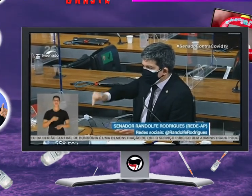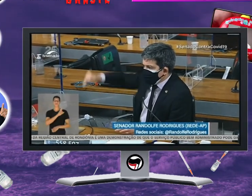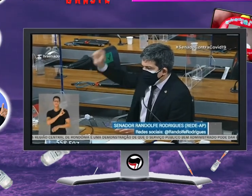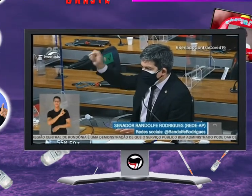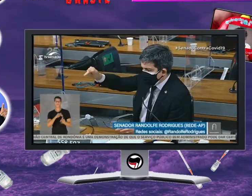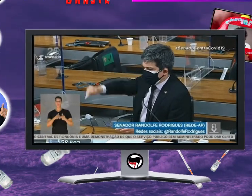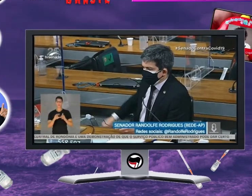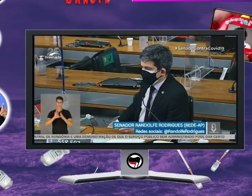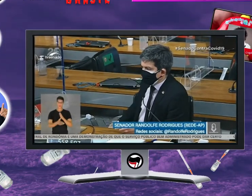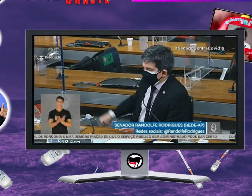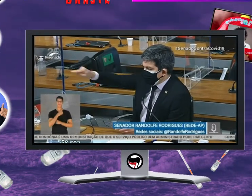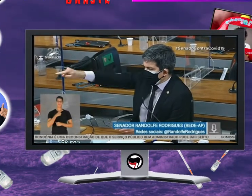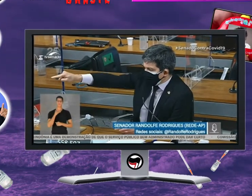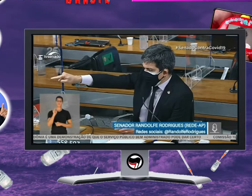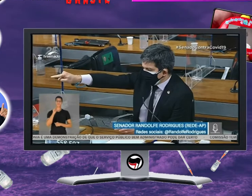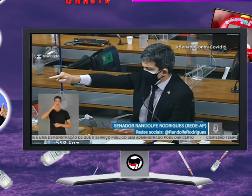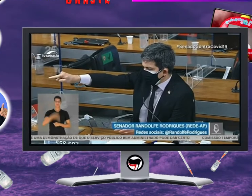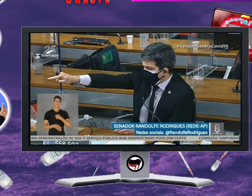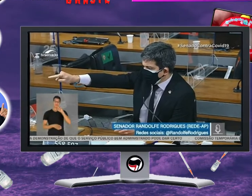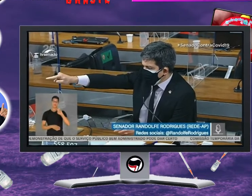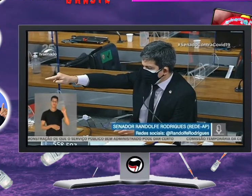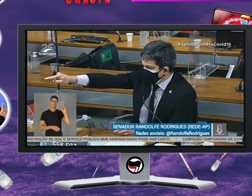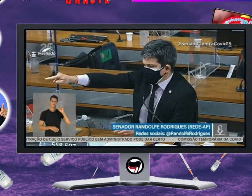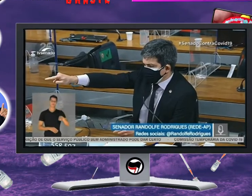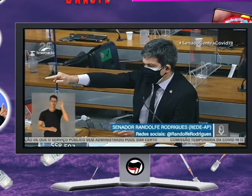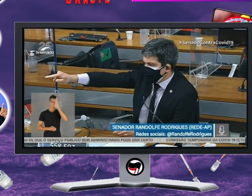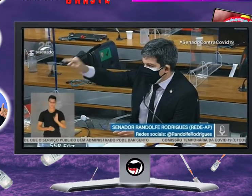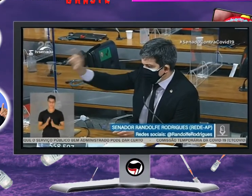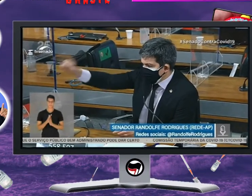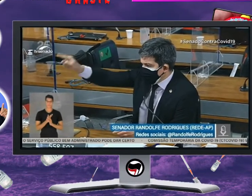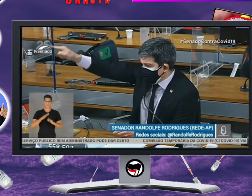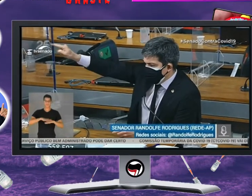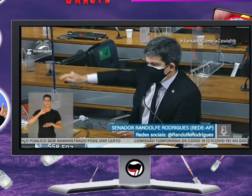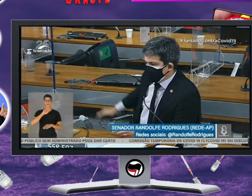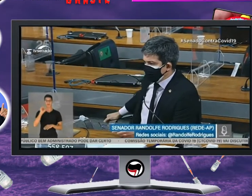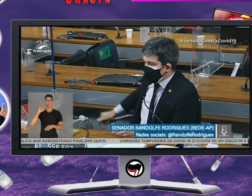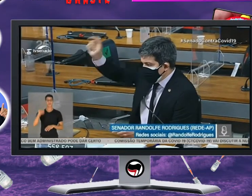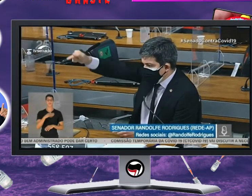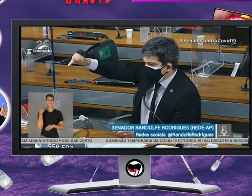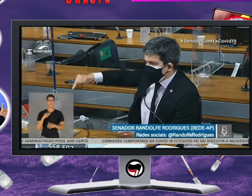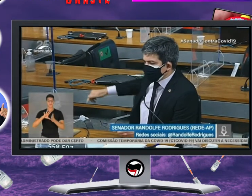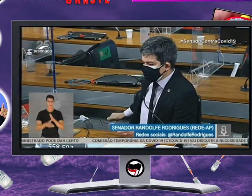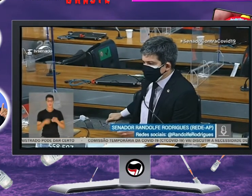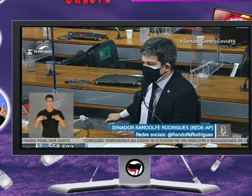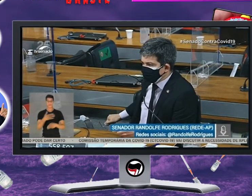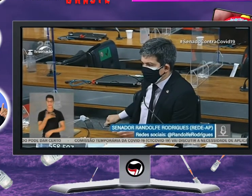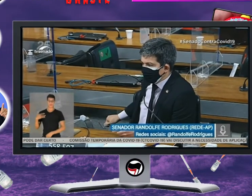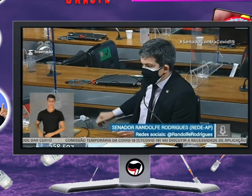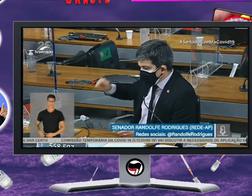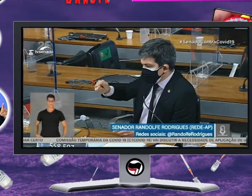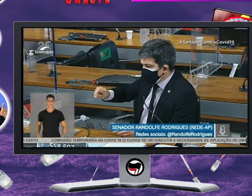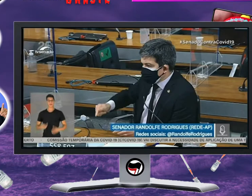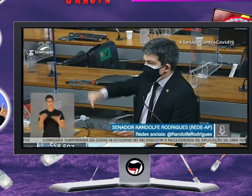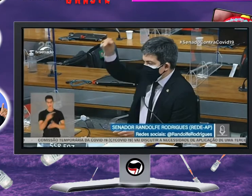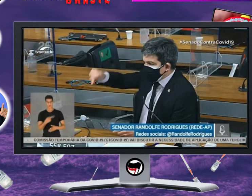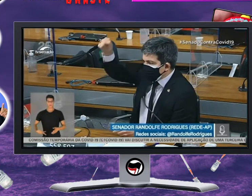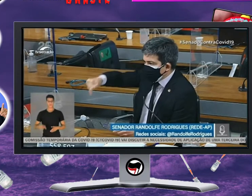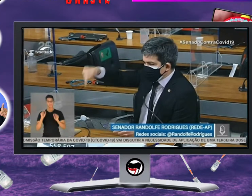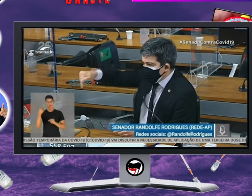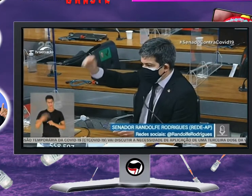pela roubalheira que condenou 558 mil brasileiros. Mais de 500 mil à morte. Roubalheira no Ministério da Saúde. Então, senhor presidente, que esta comissão